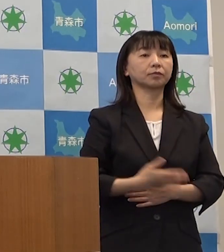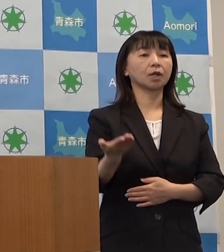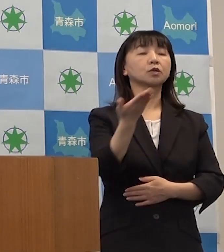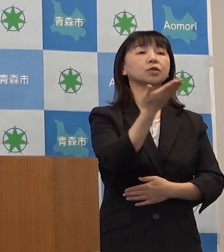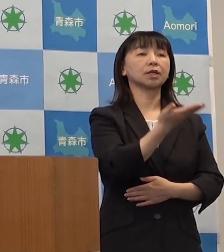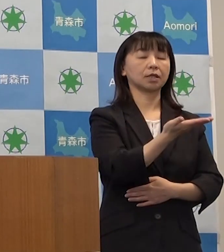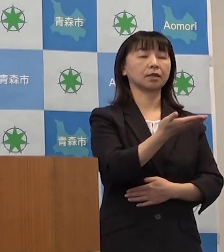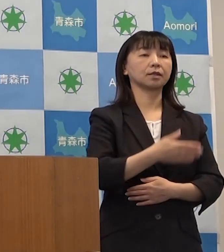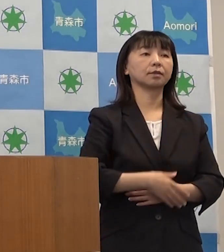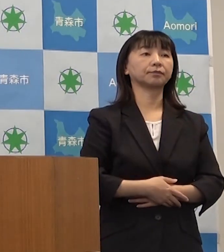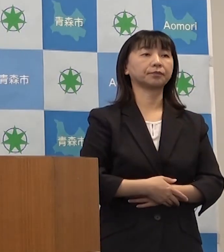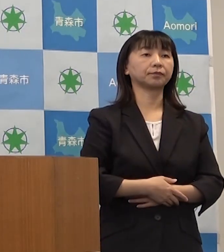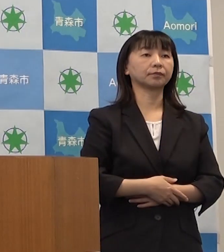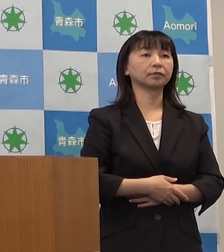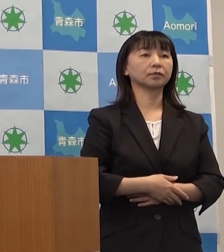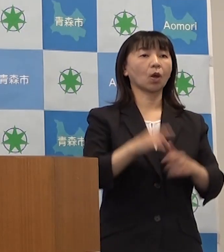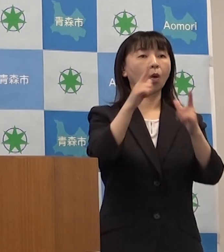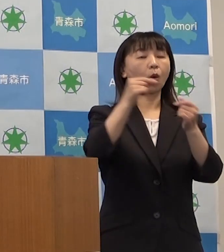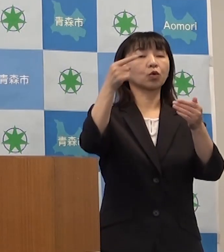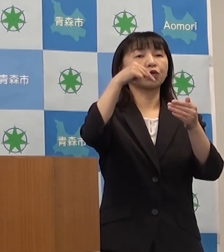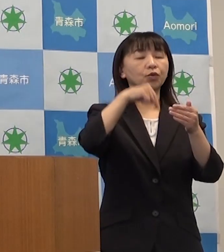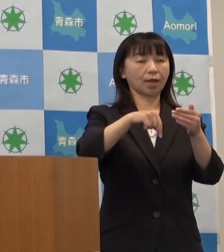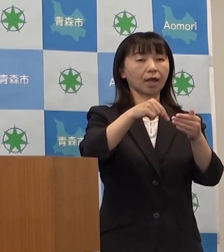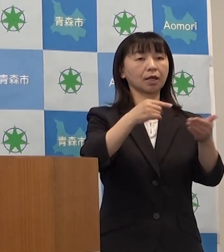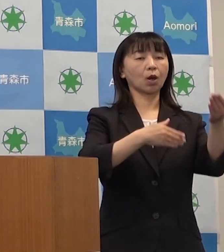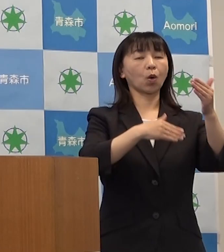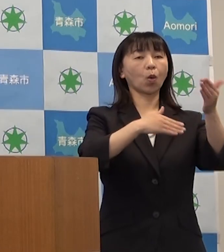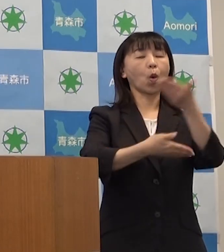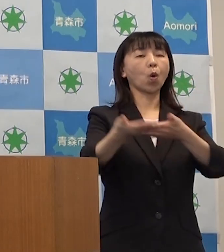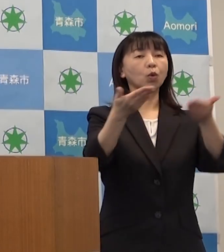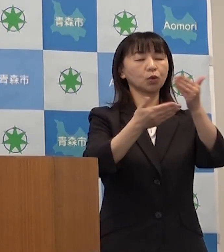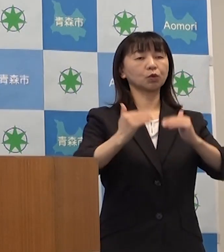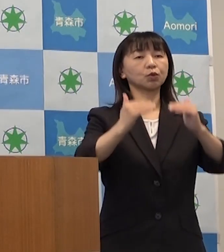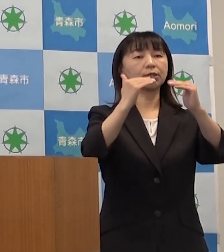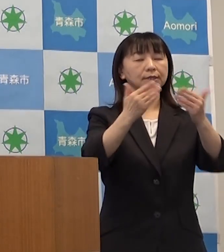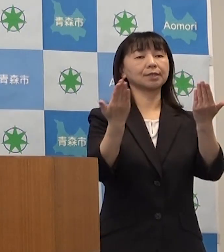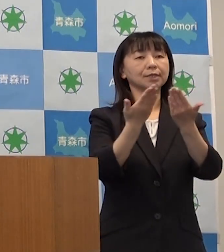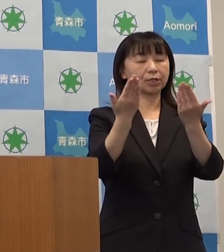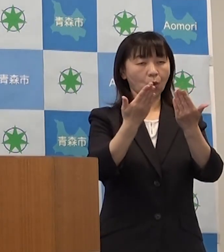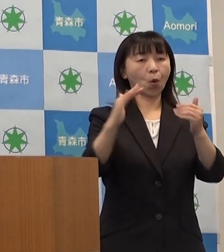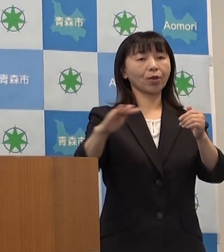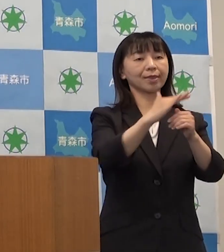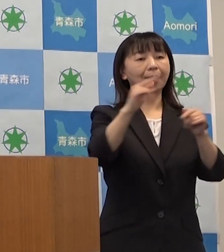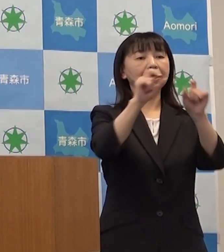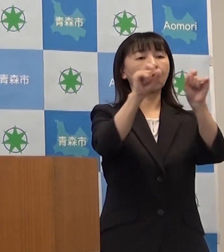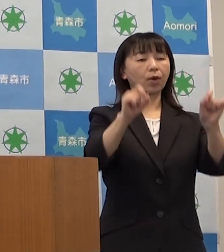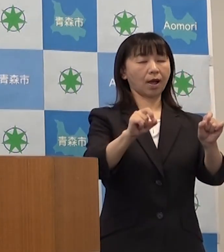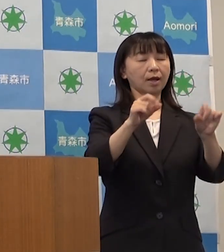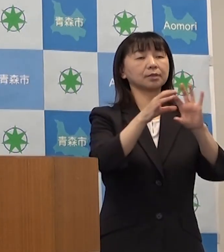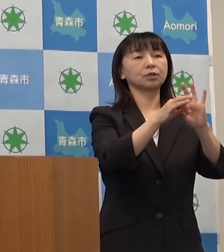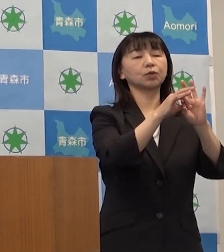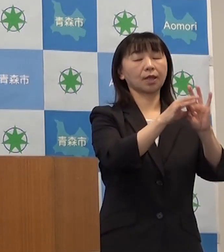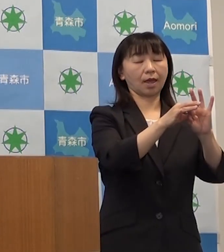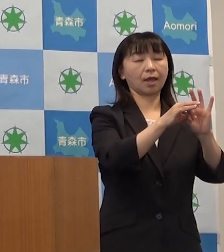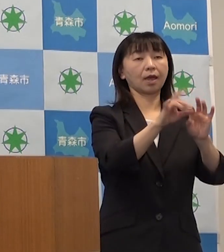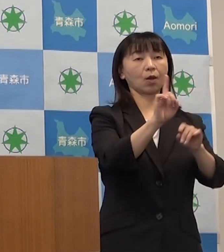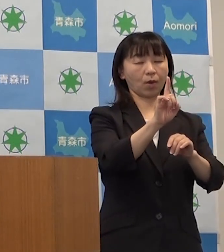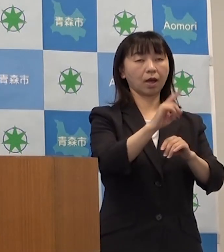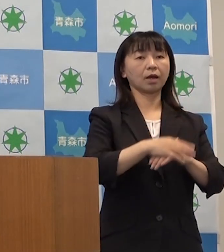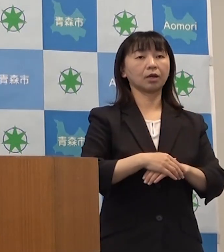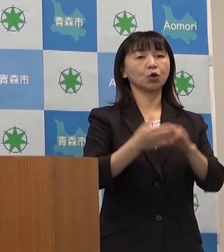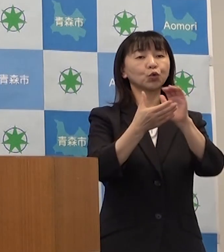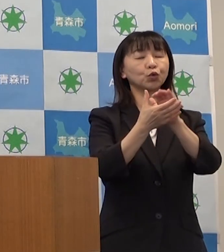次に国内交流推進事業浪岡につきましては、友